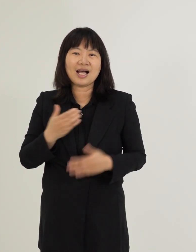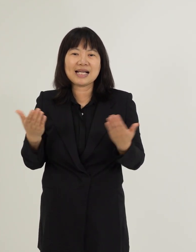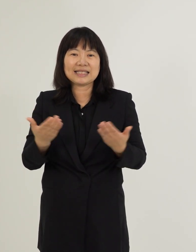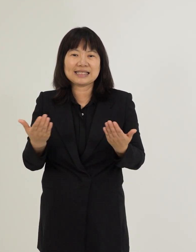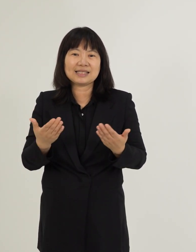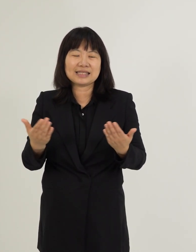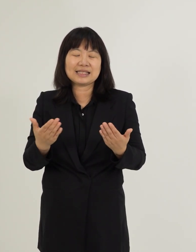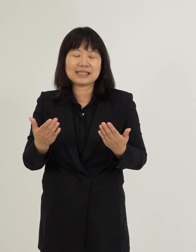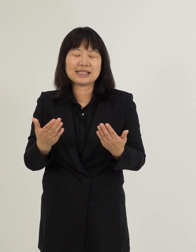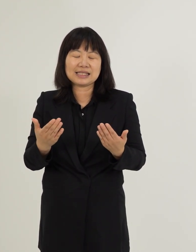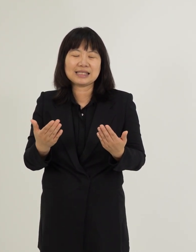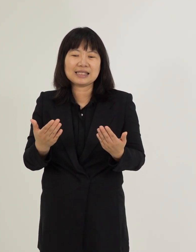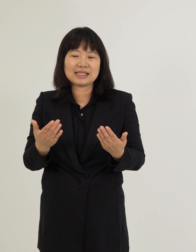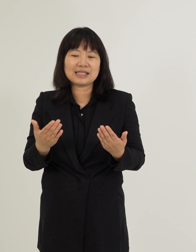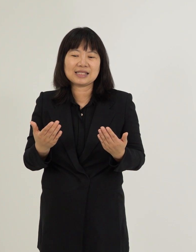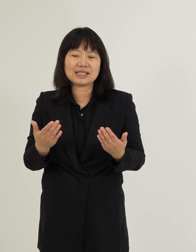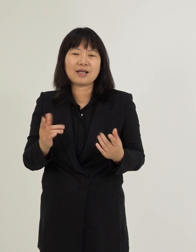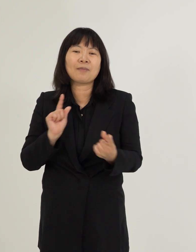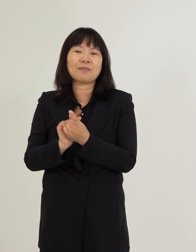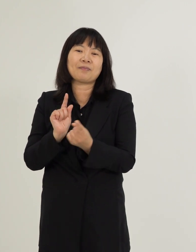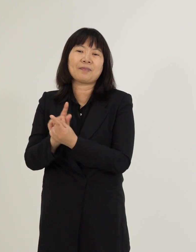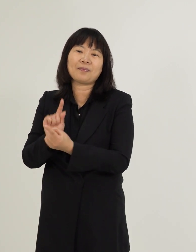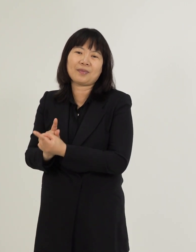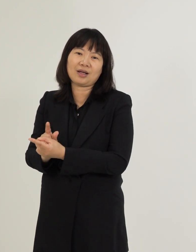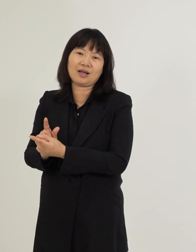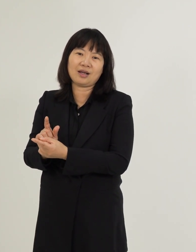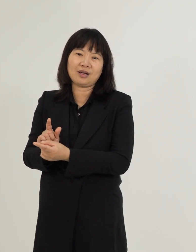일들이 일어나고 있고 벌어지고 있는 거예요.